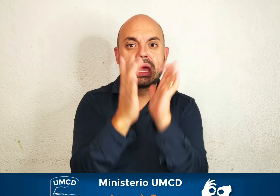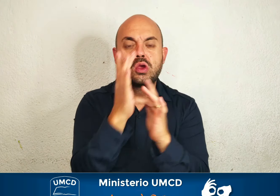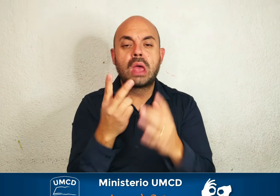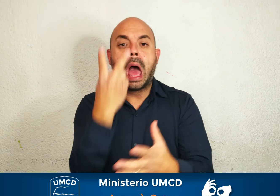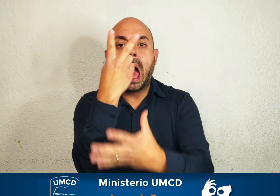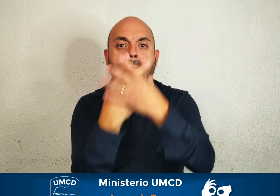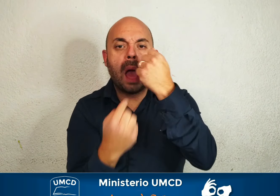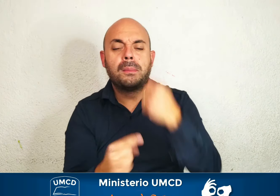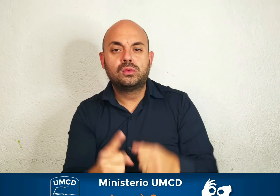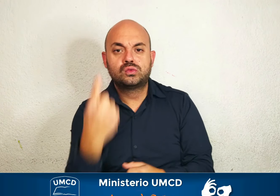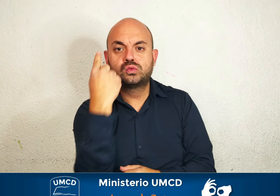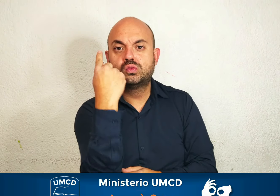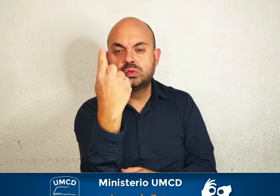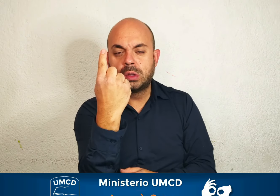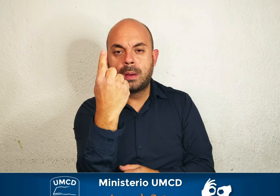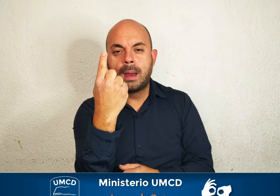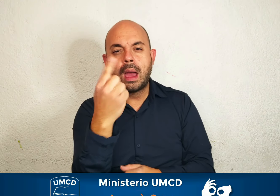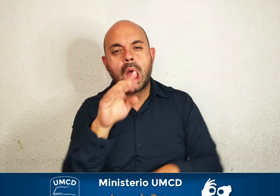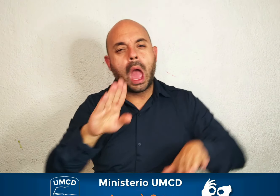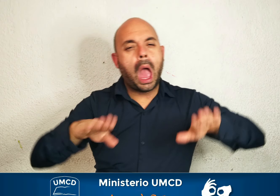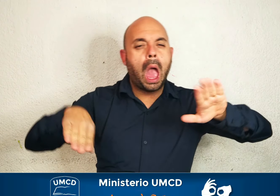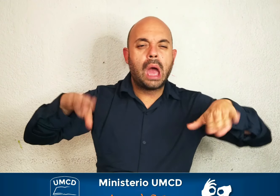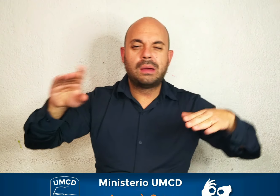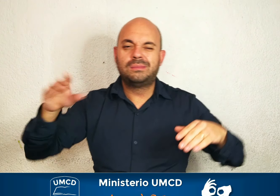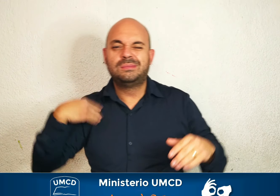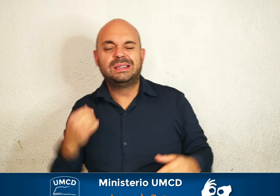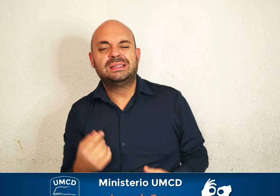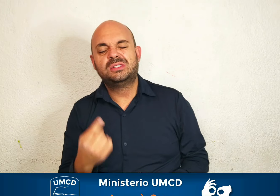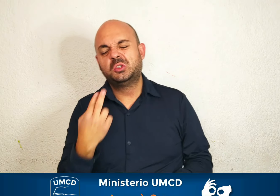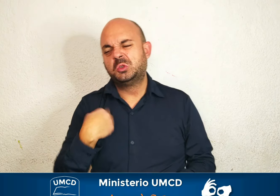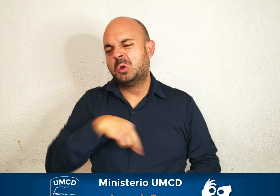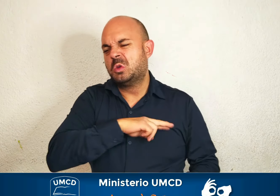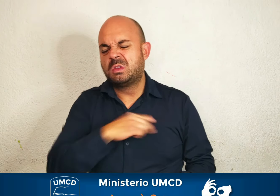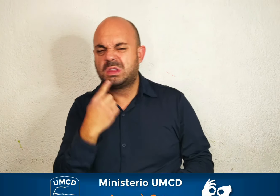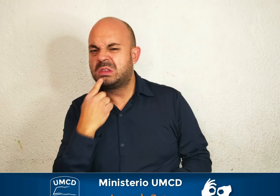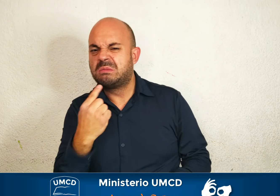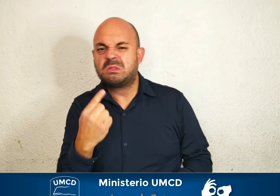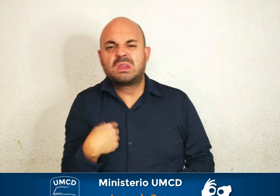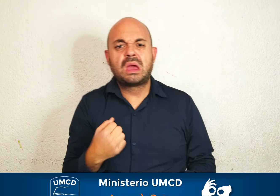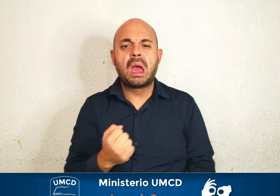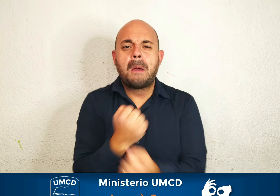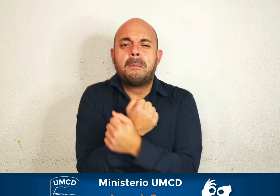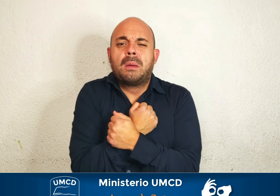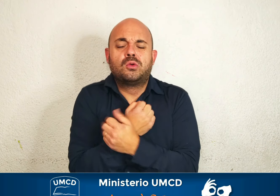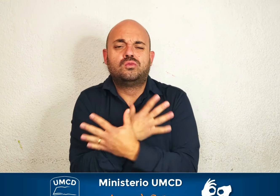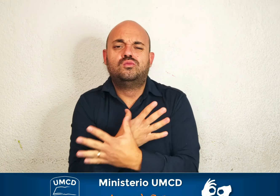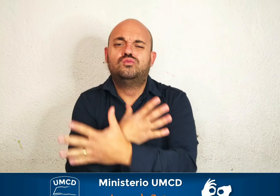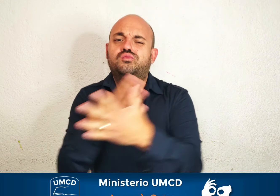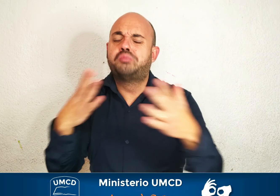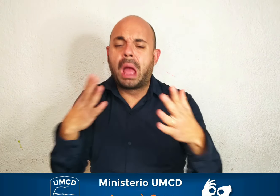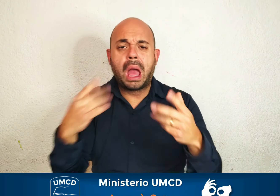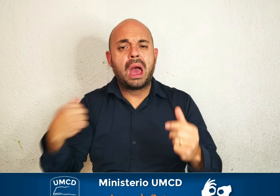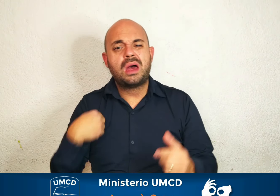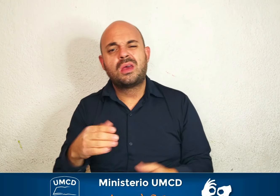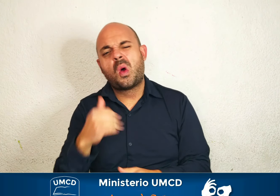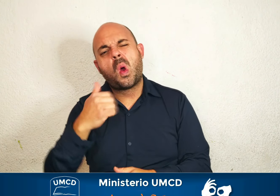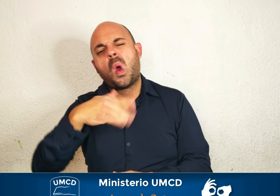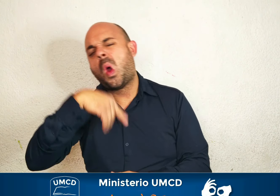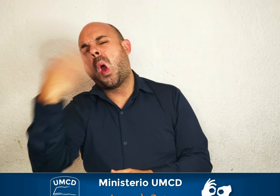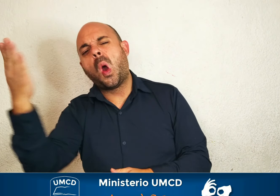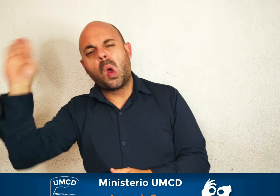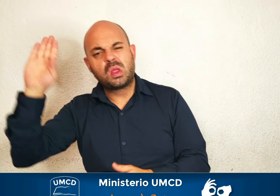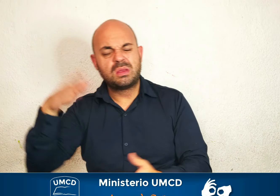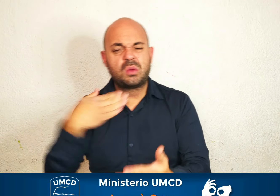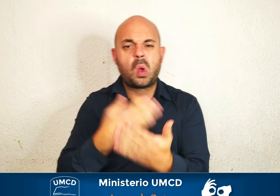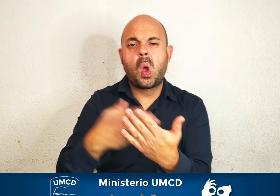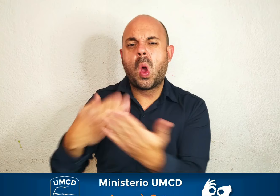existen algunos dioses. Y me refiero no a una deidad como tal, sino de que nosotros adoramos o vamos en pos de ciertas